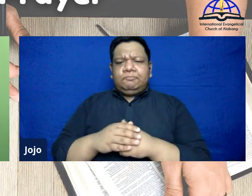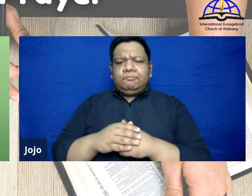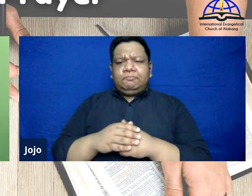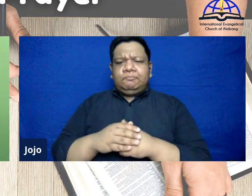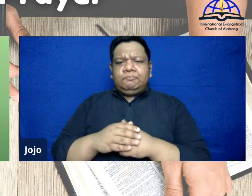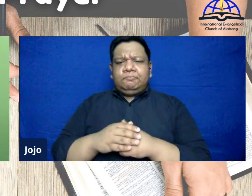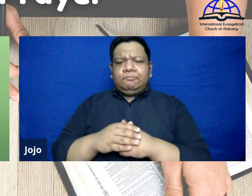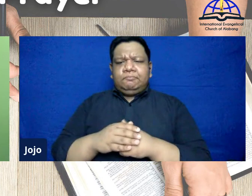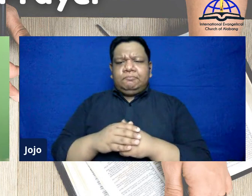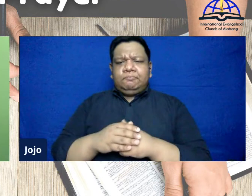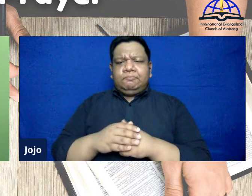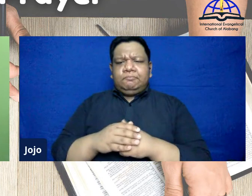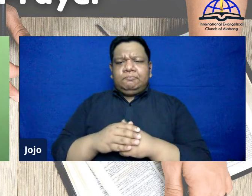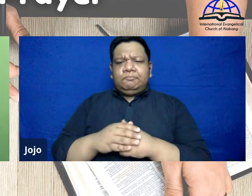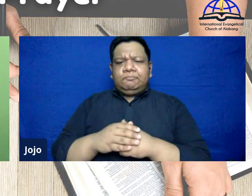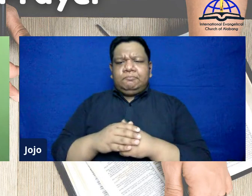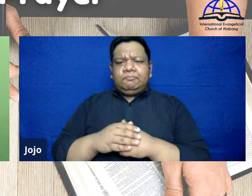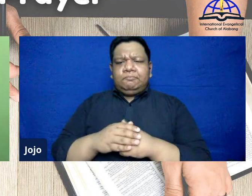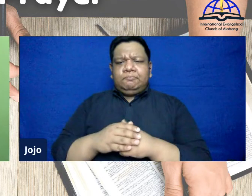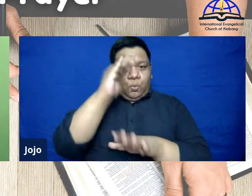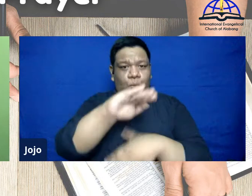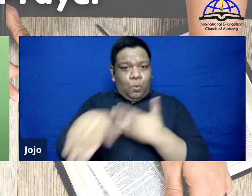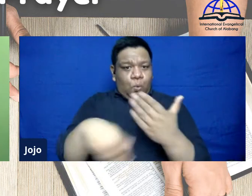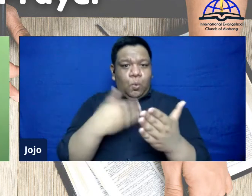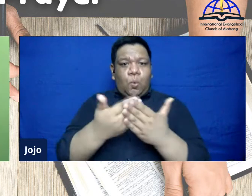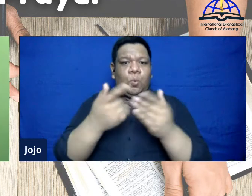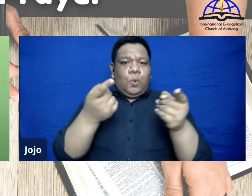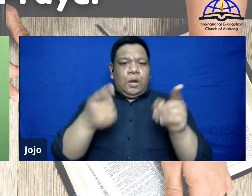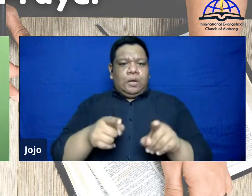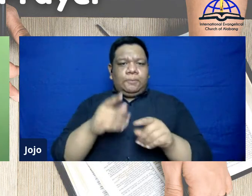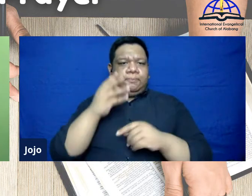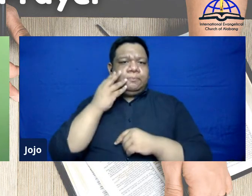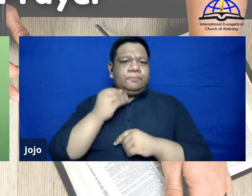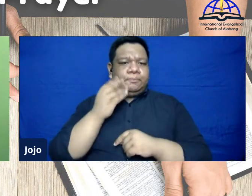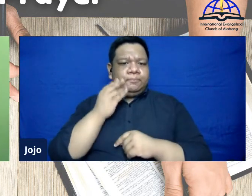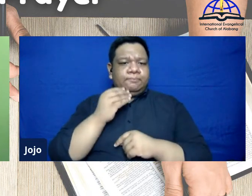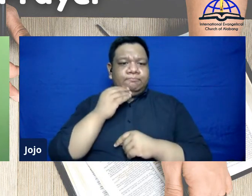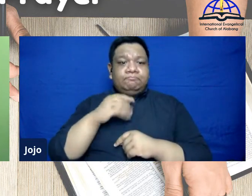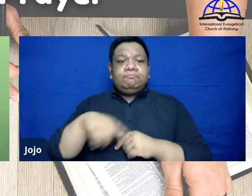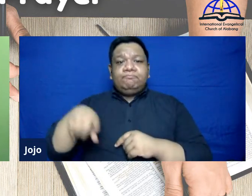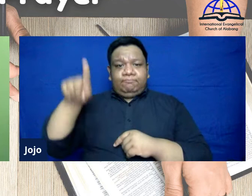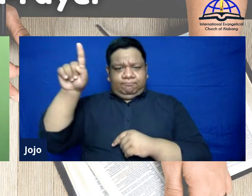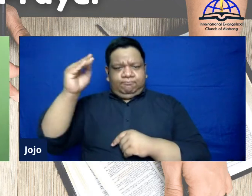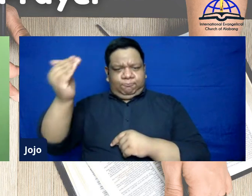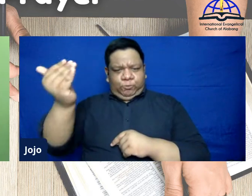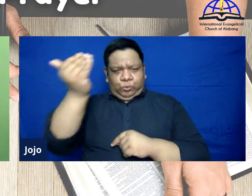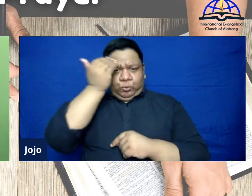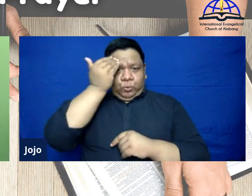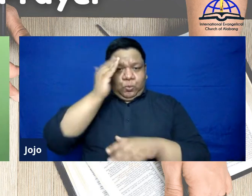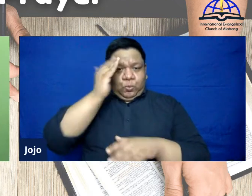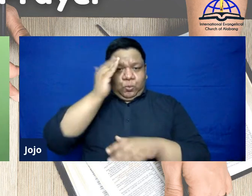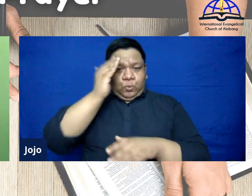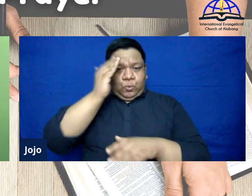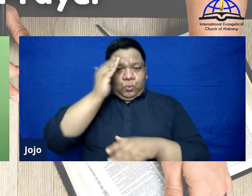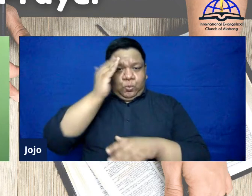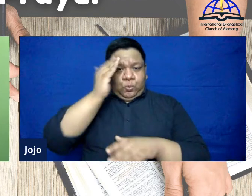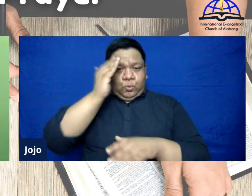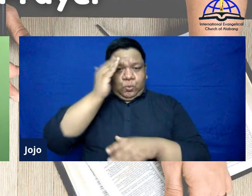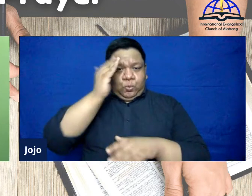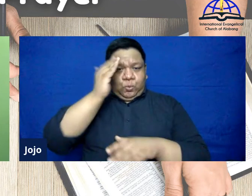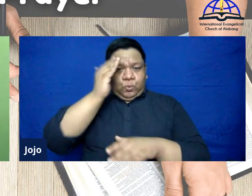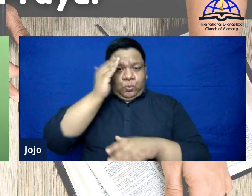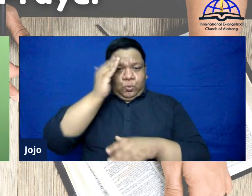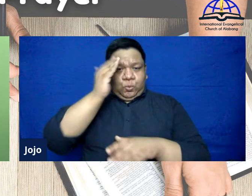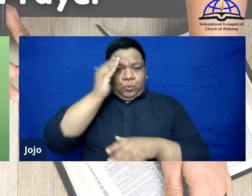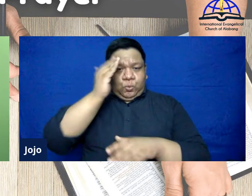fact, alam niya lahat ng ito na nangyayari. Wala pong lingid sa ating Panginoon. He knew that it was going to get